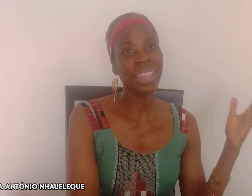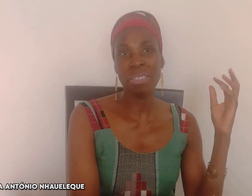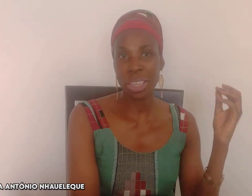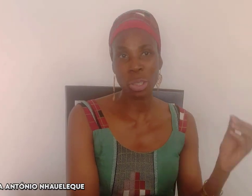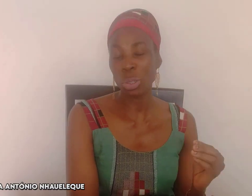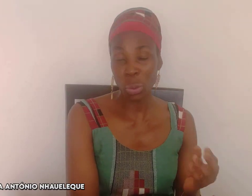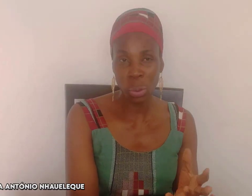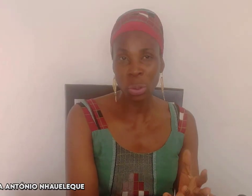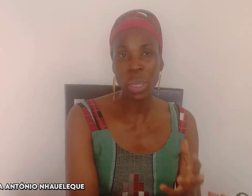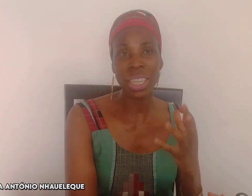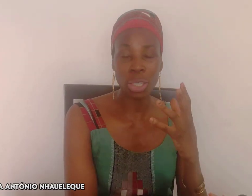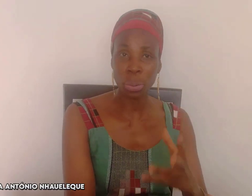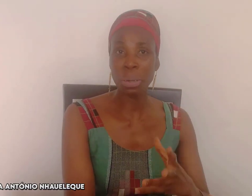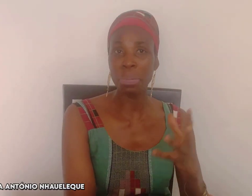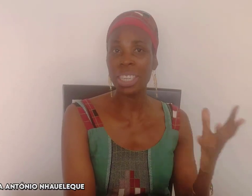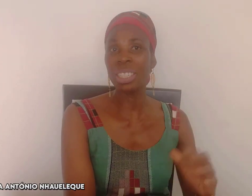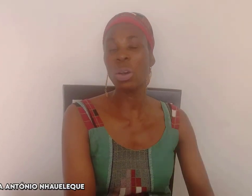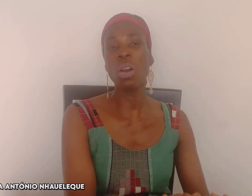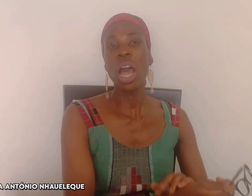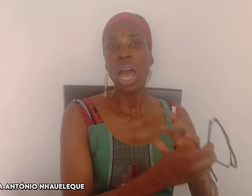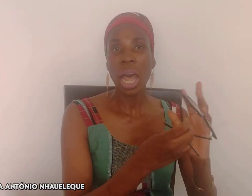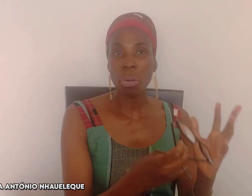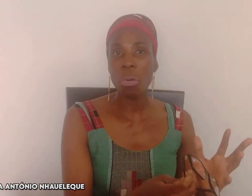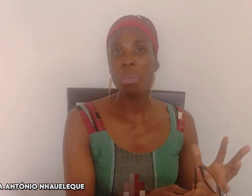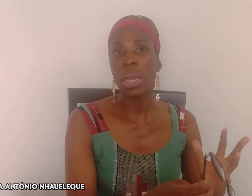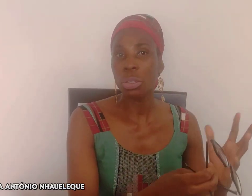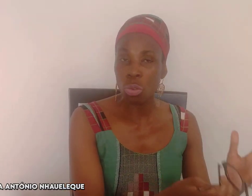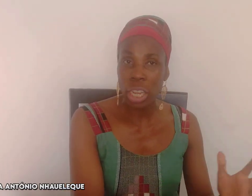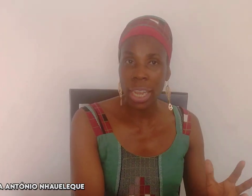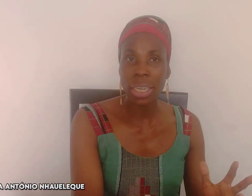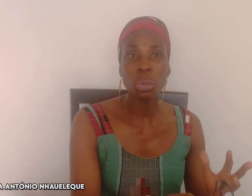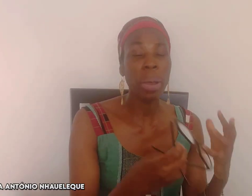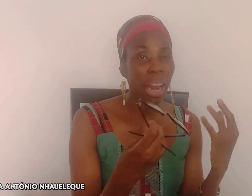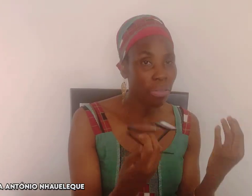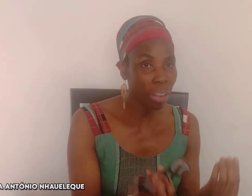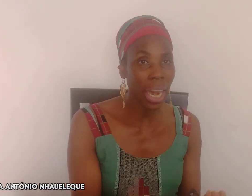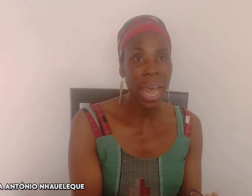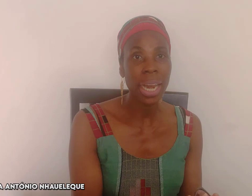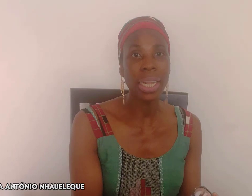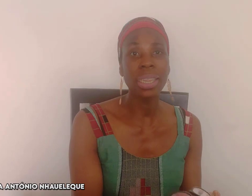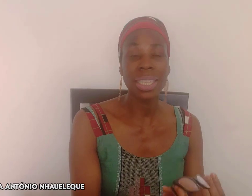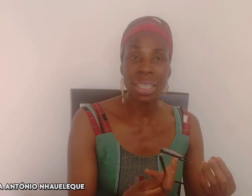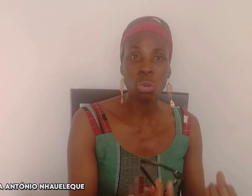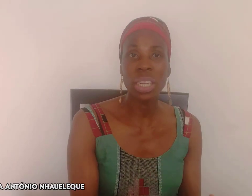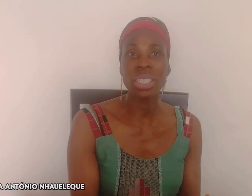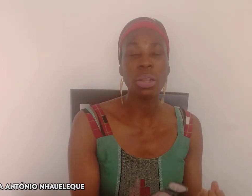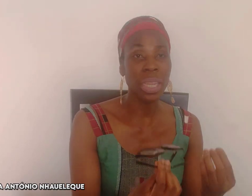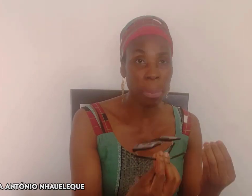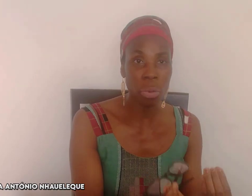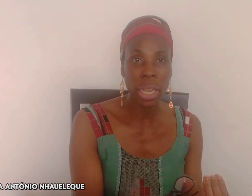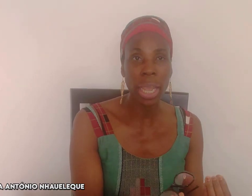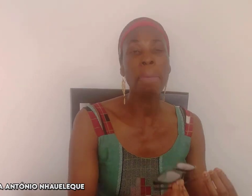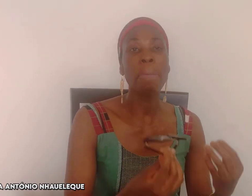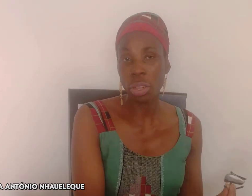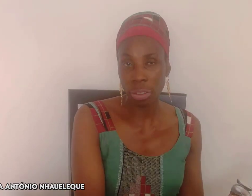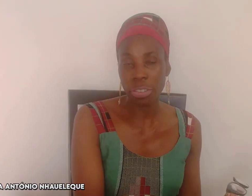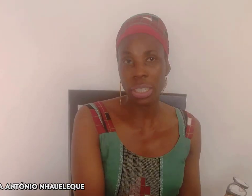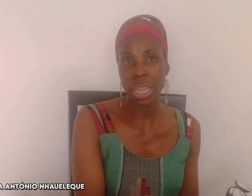TV Surdo, que disponibilizou algumas mulheres para falarem da situação da mulher com